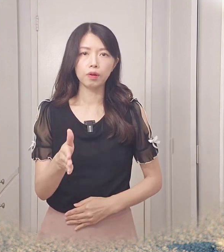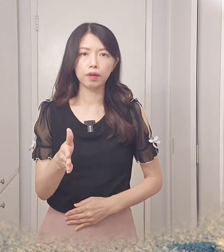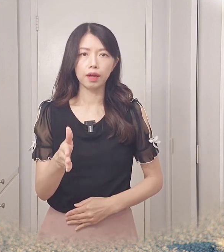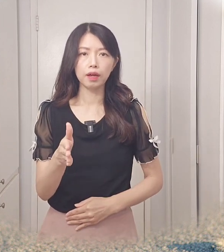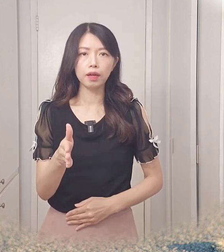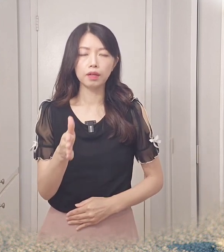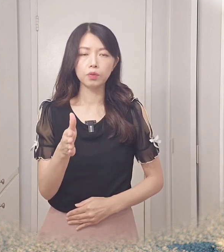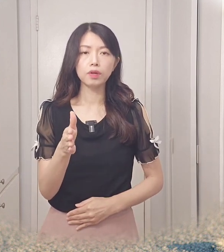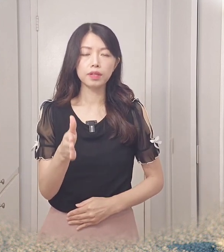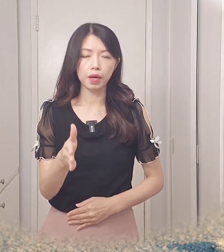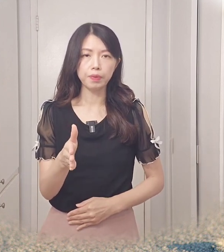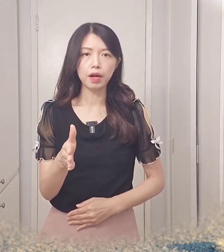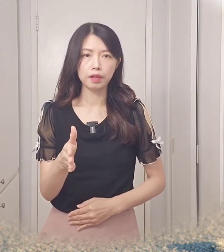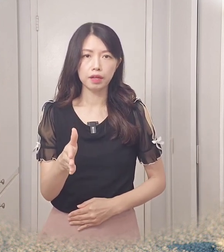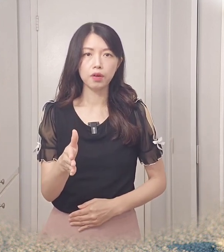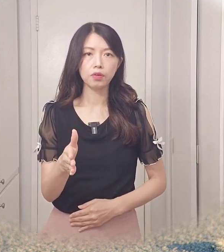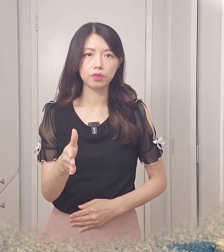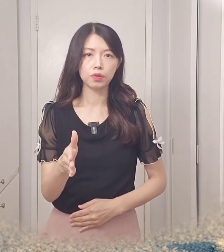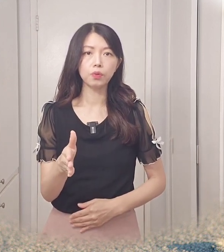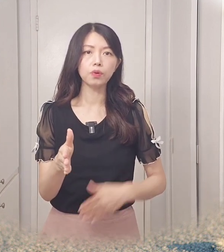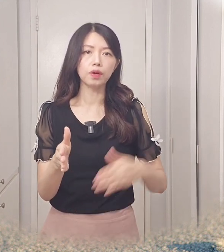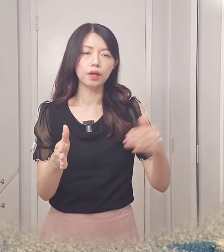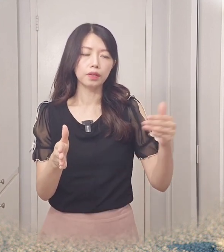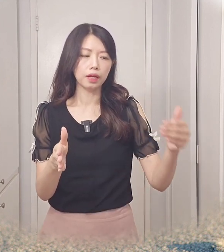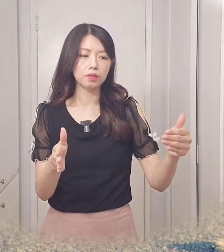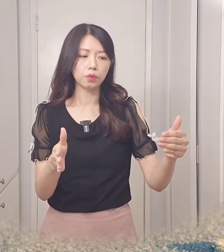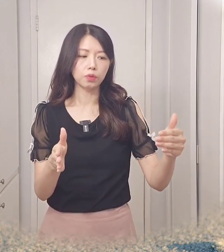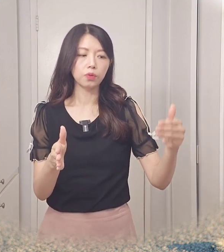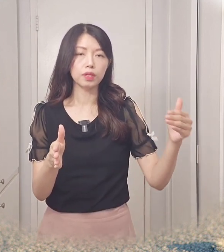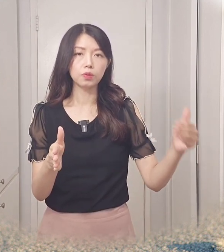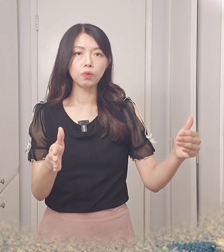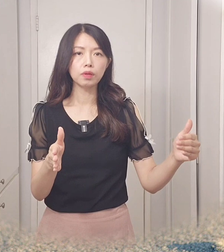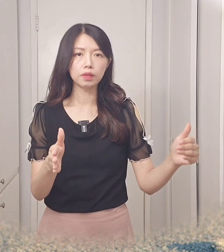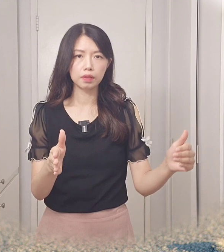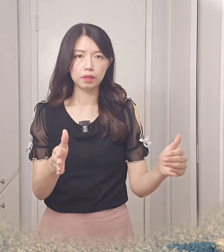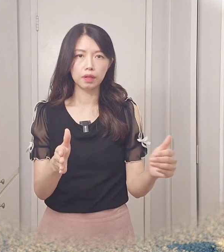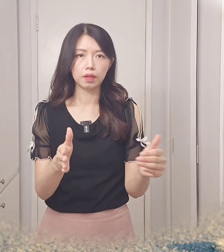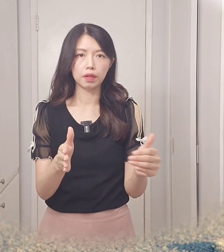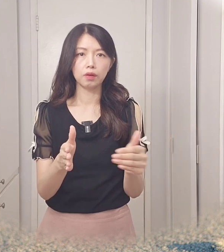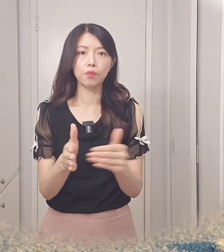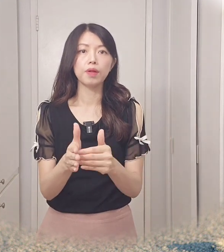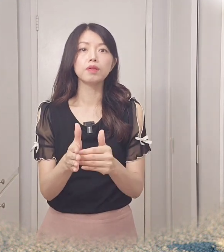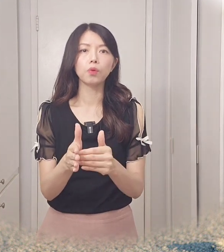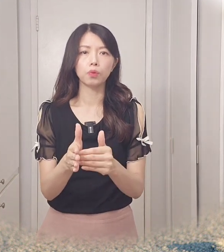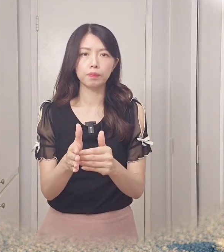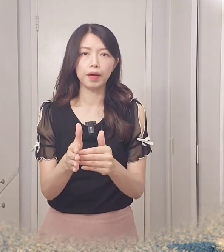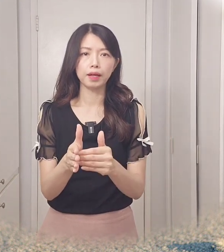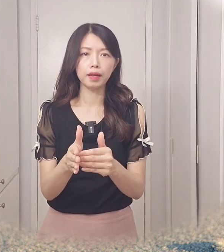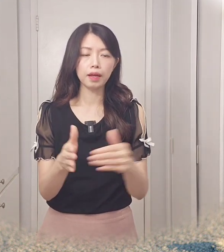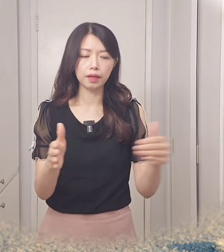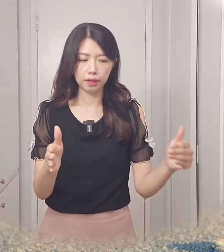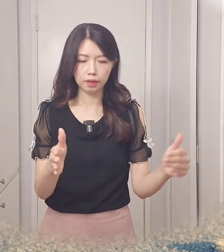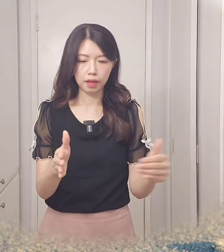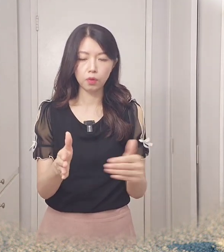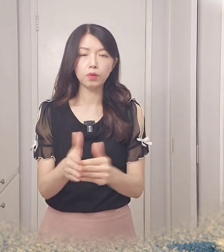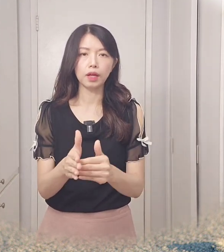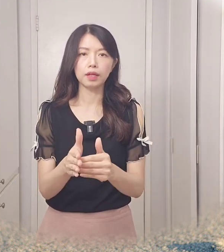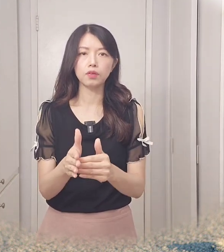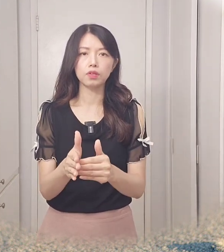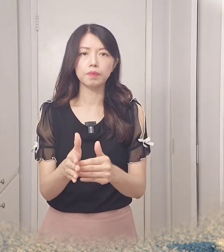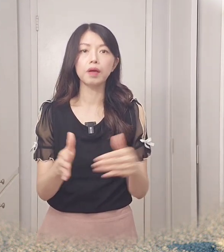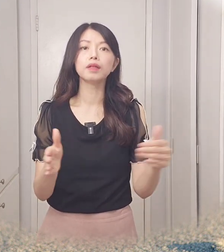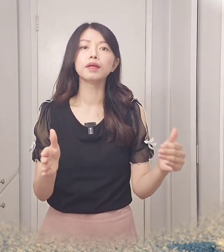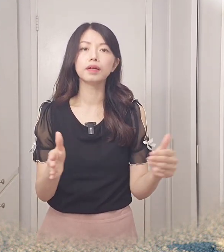왼손을 이렇게 손끝이 앞을 향하게 세워주시고 다른 손으로 이 손끝을 이렇게 왼손 바닥에 그대로